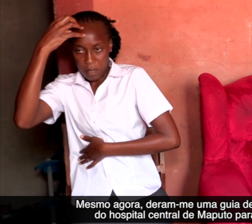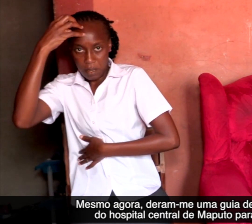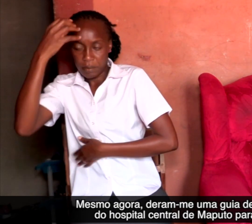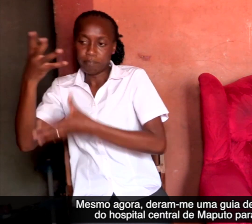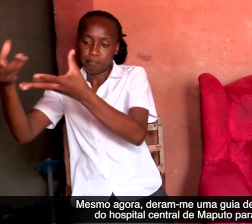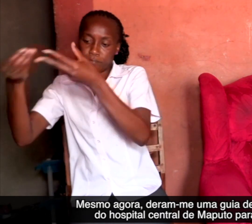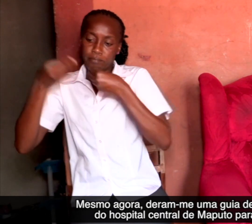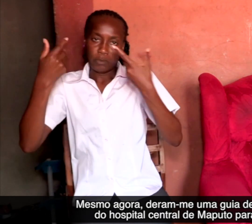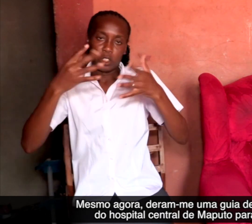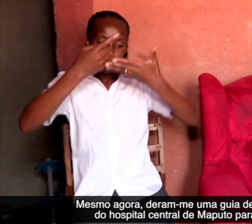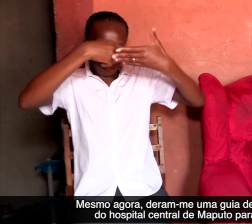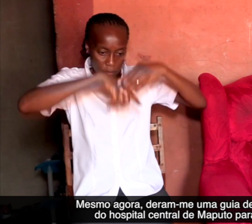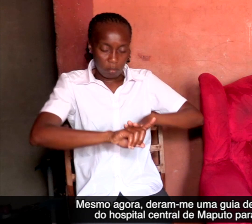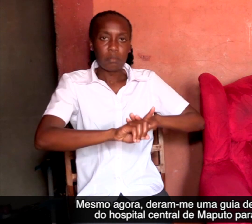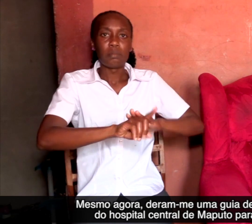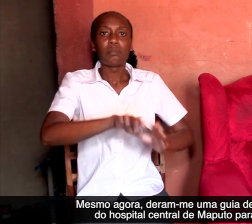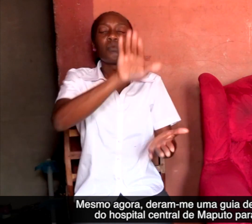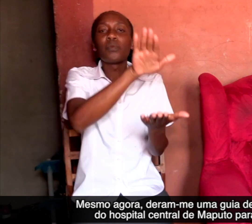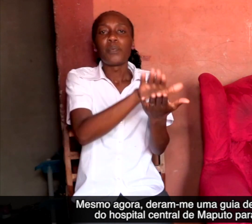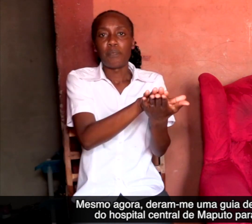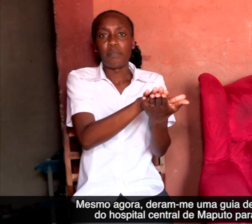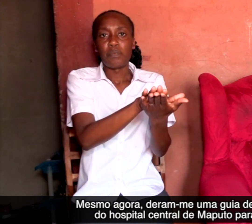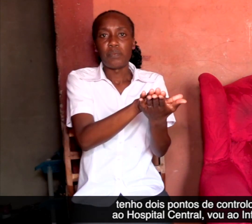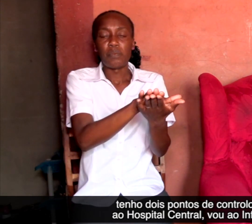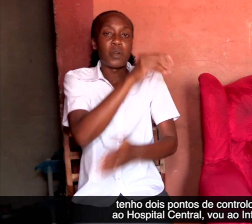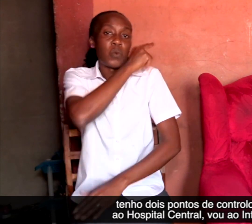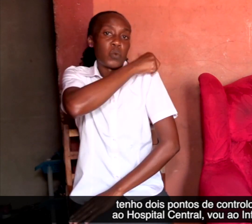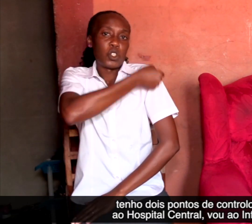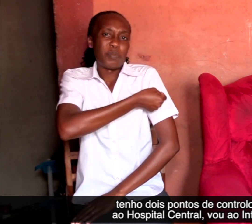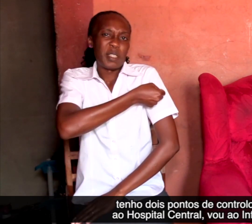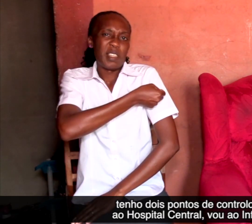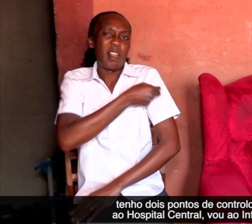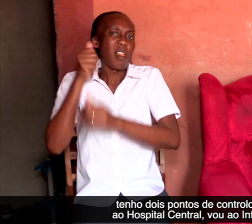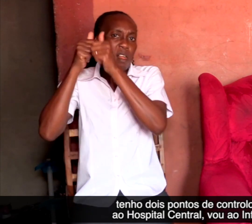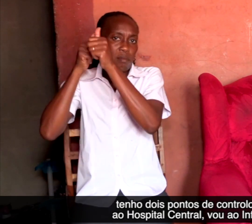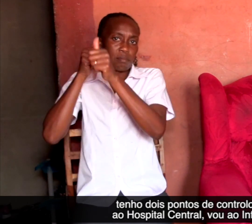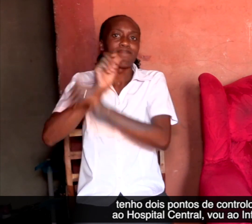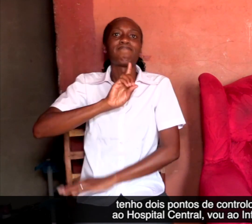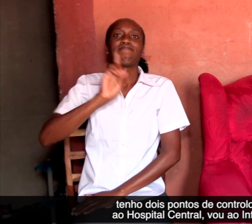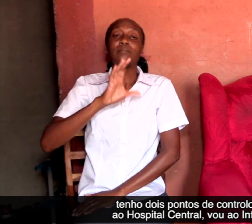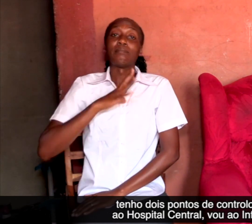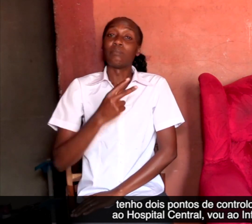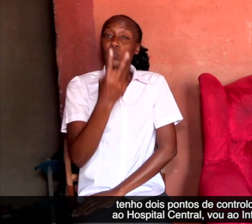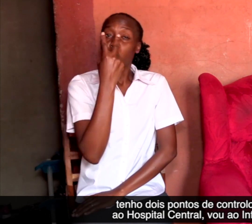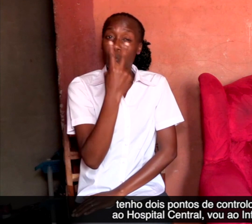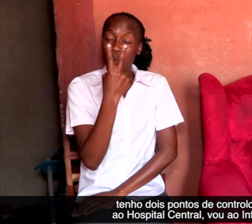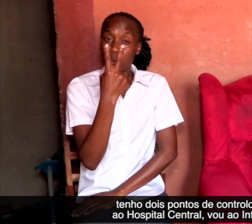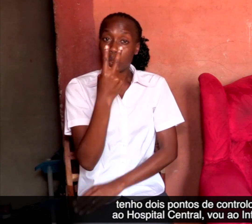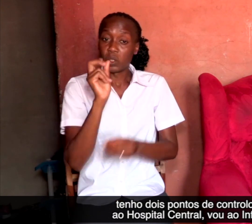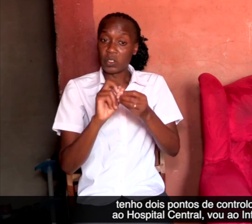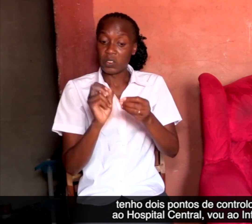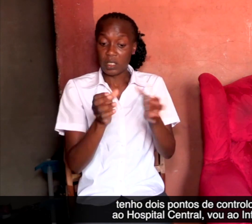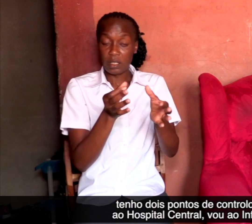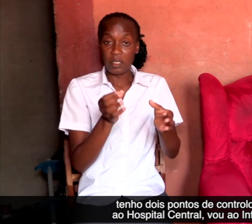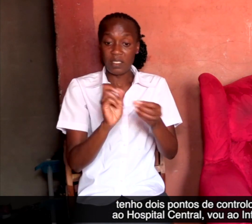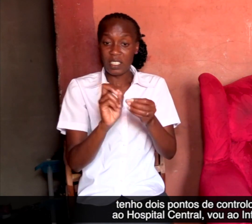cirurgia no Hospital de Infulim. Tenho dois controles. Vou no Hospital Central,